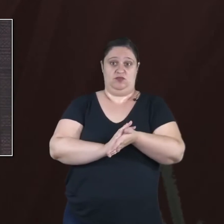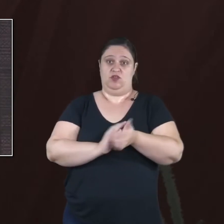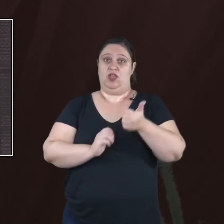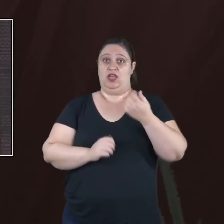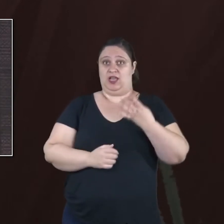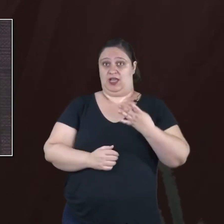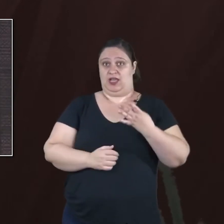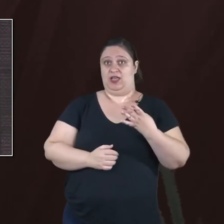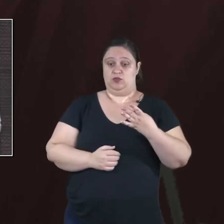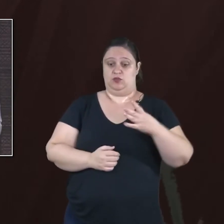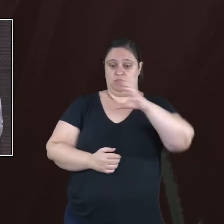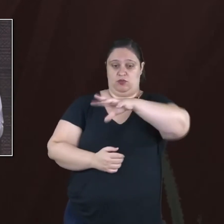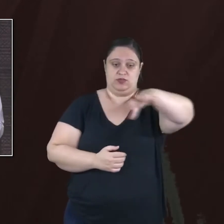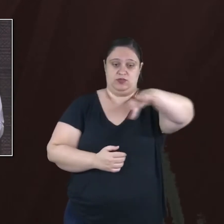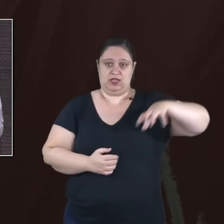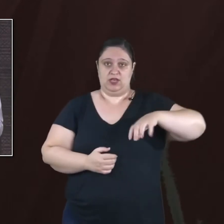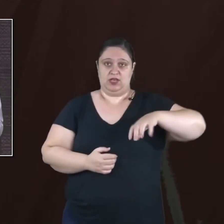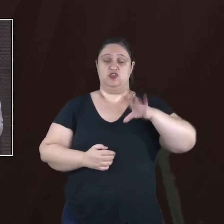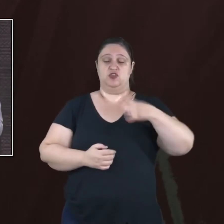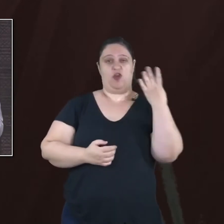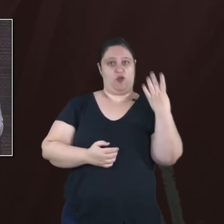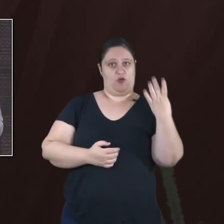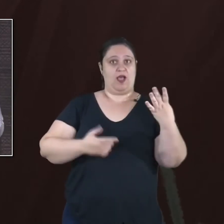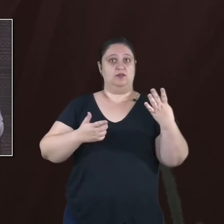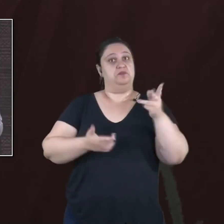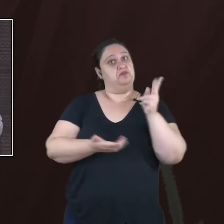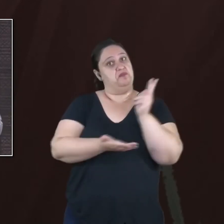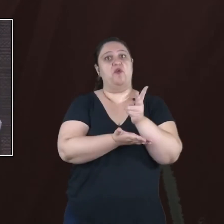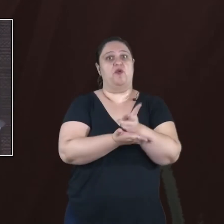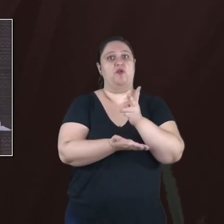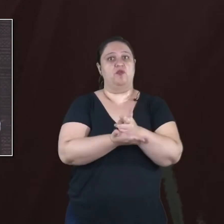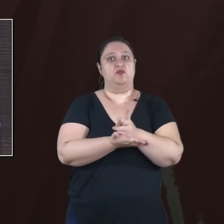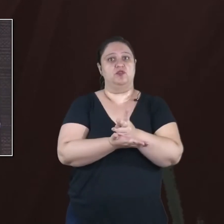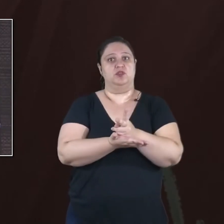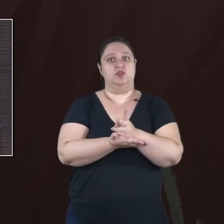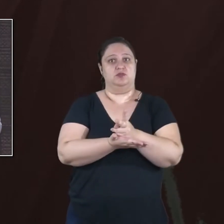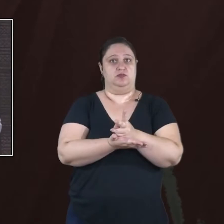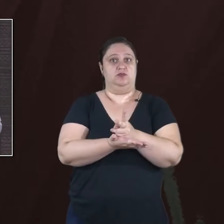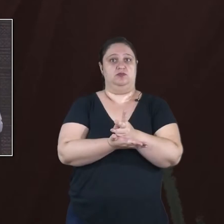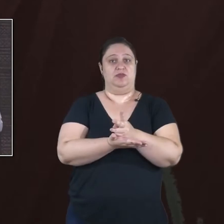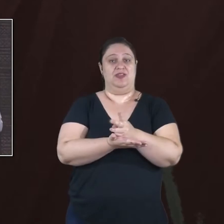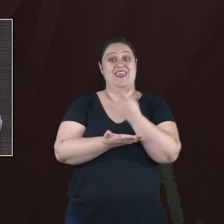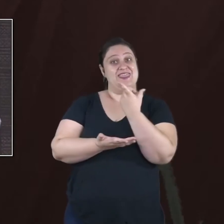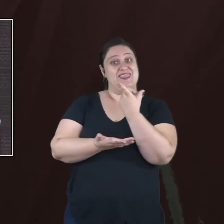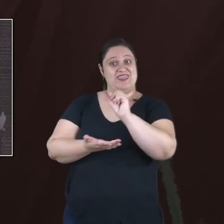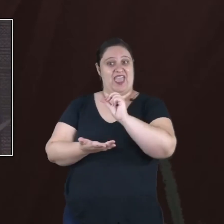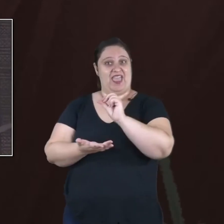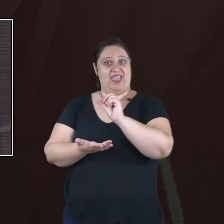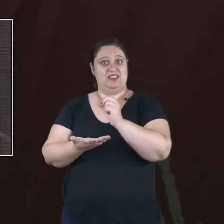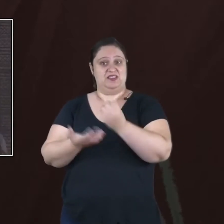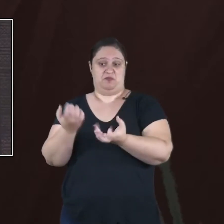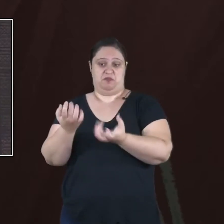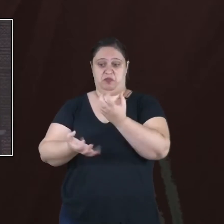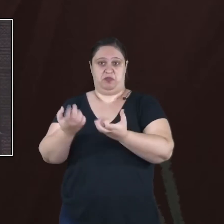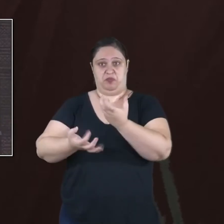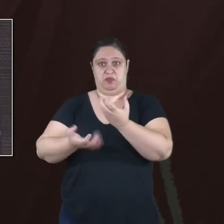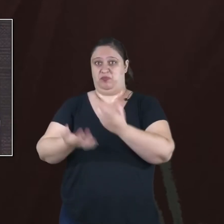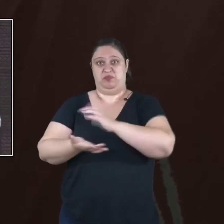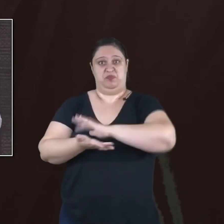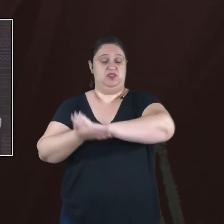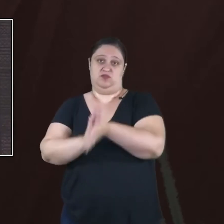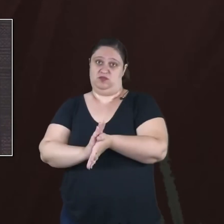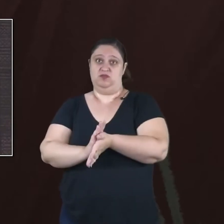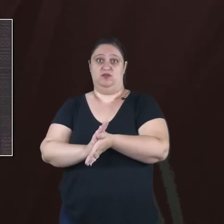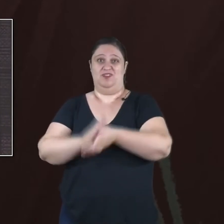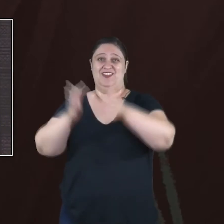áreas permaneceram intactas. Todas as demais pegaram fogo. Portanto, sejam palácios, sejam